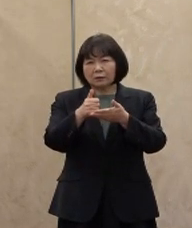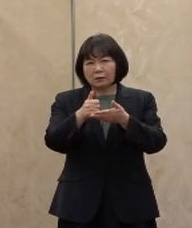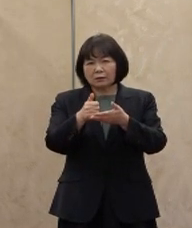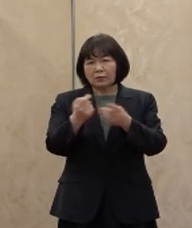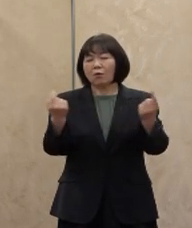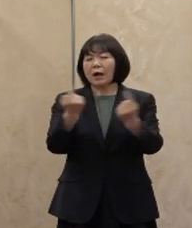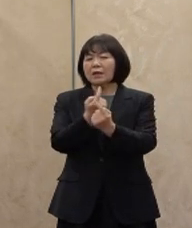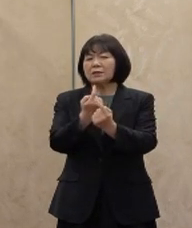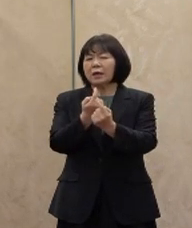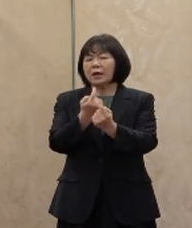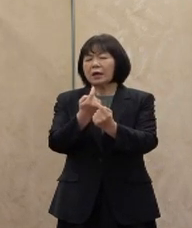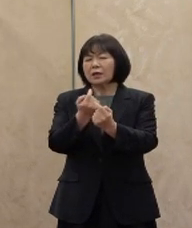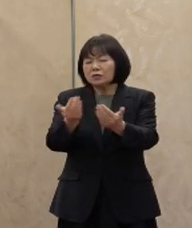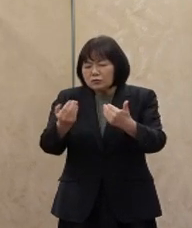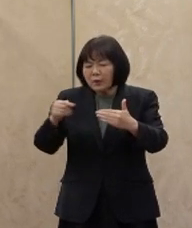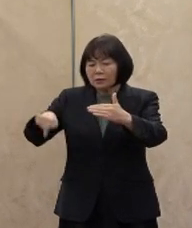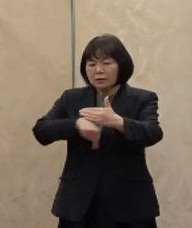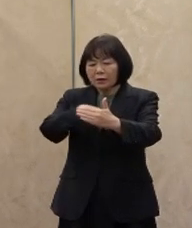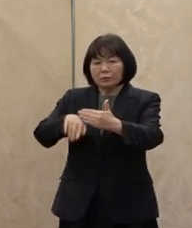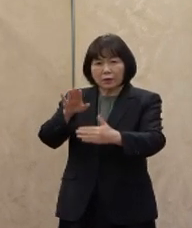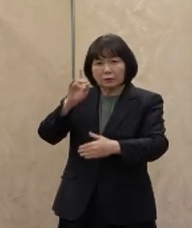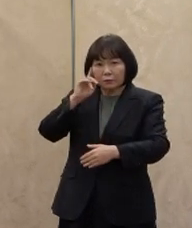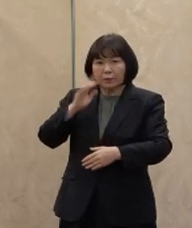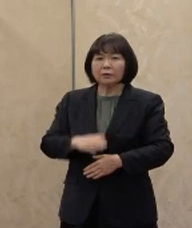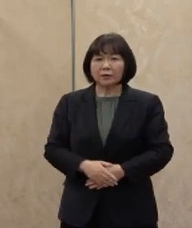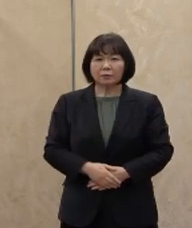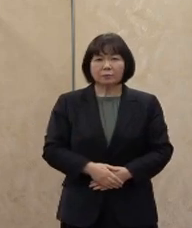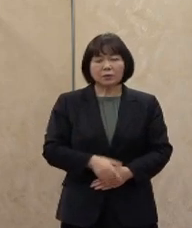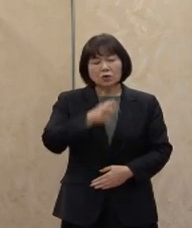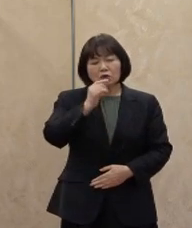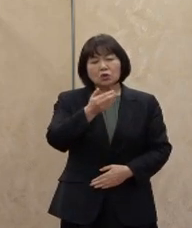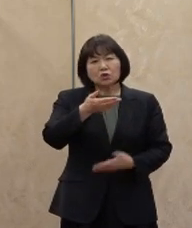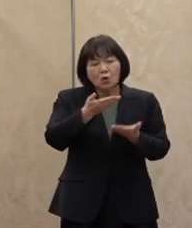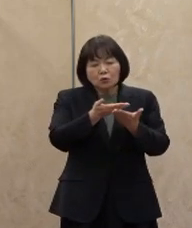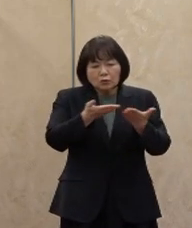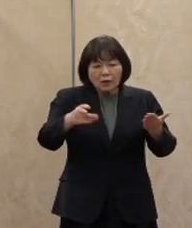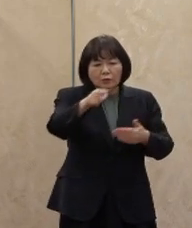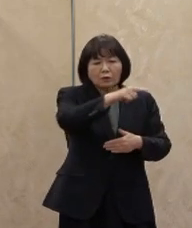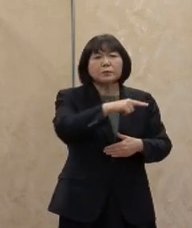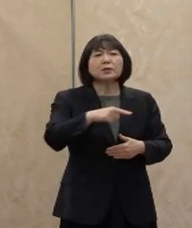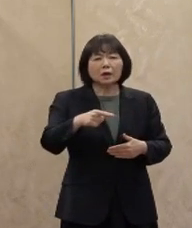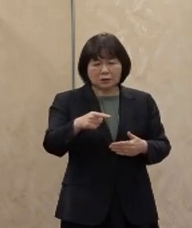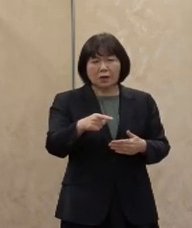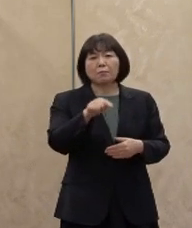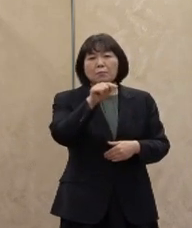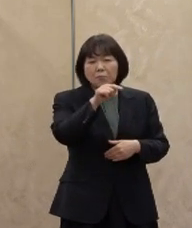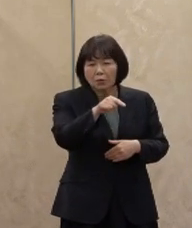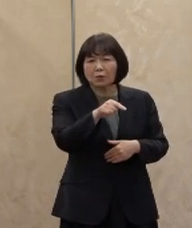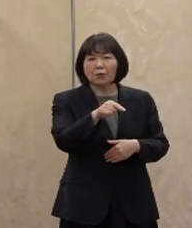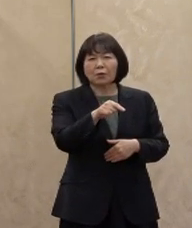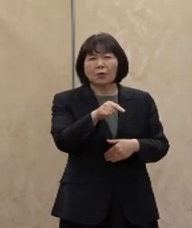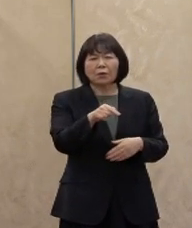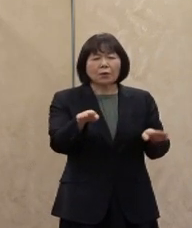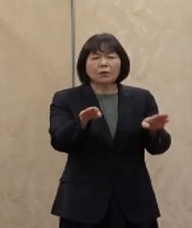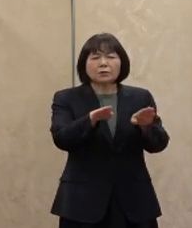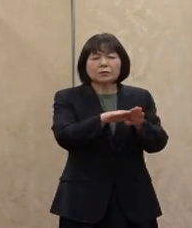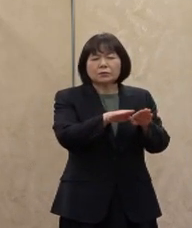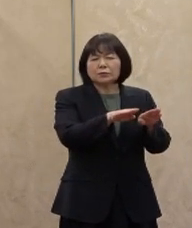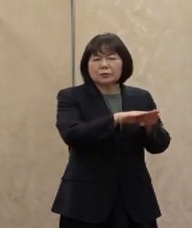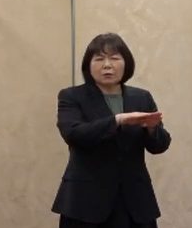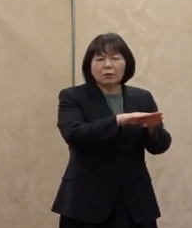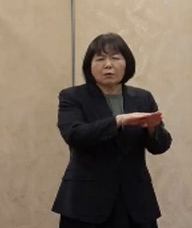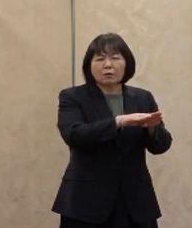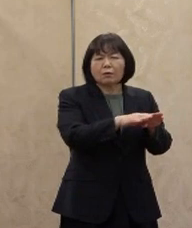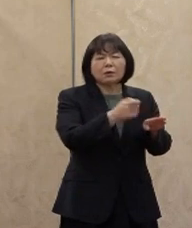改正すべき論点じゃないかなというふうには思います。飲食店の皆さんも別にあの閉じたくなくて、あ